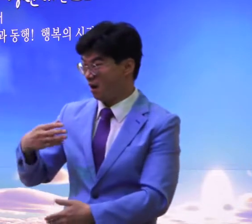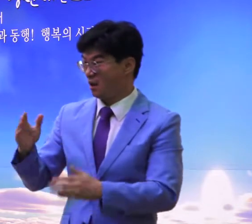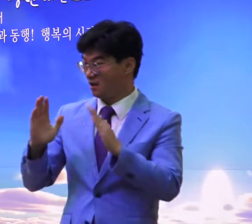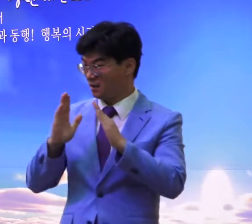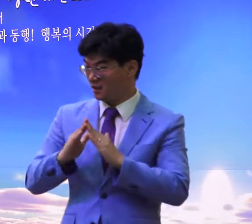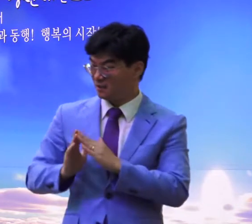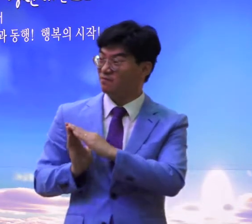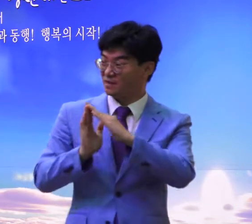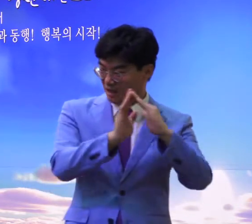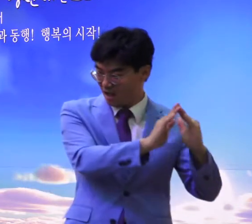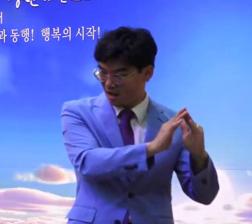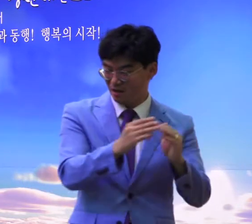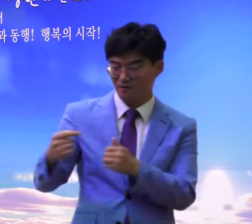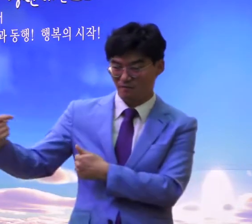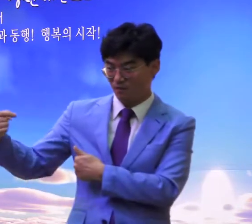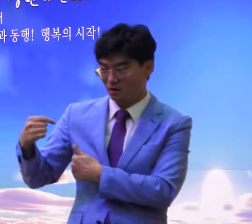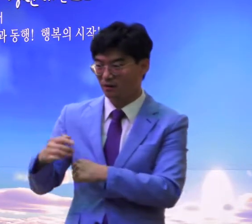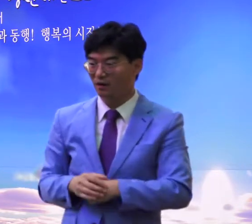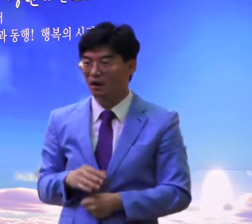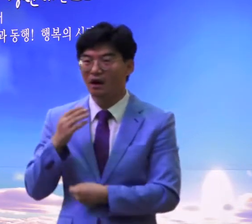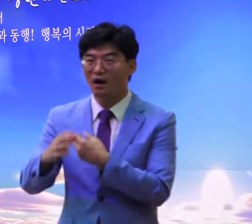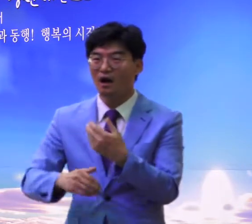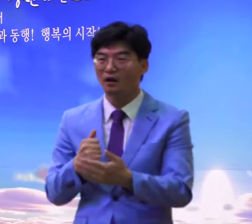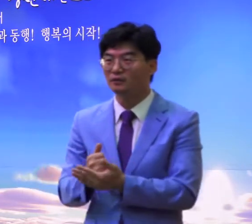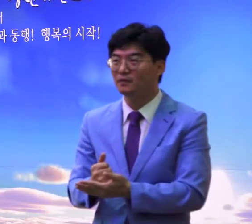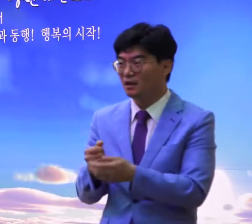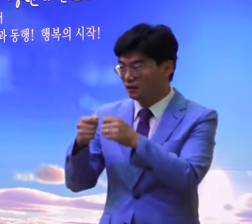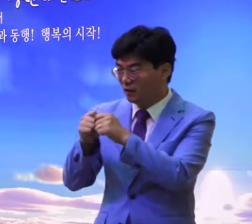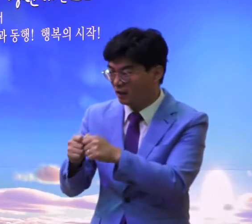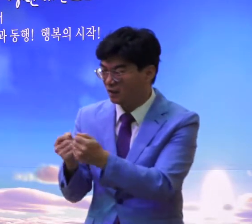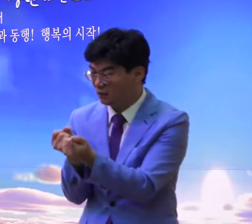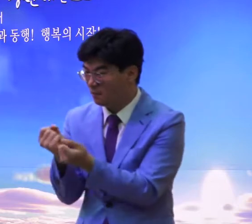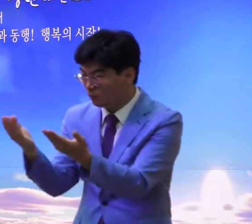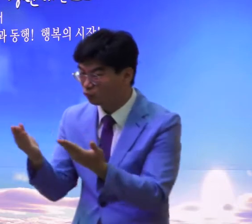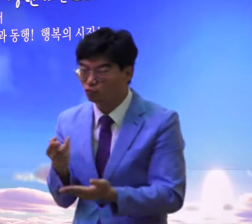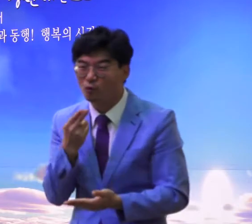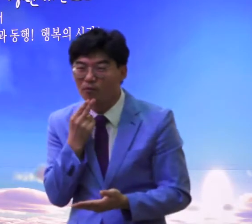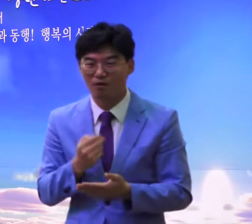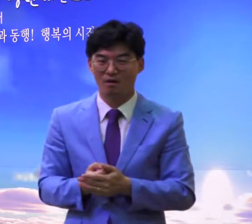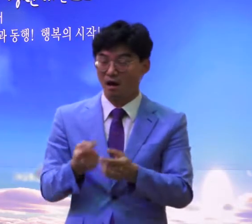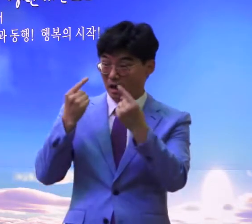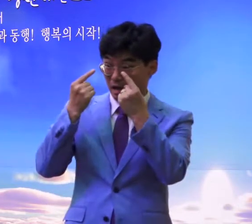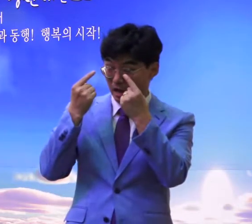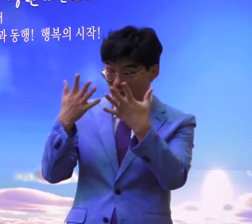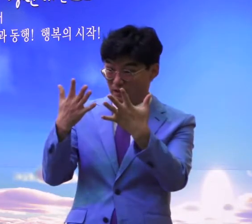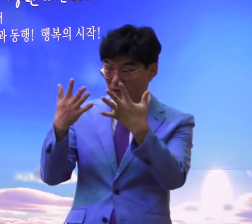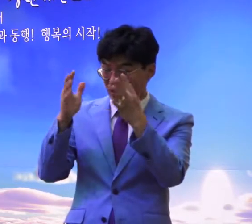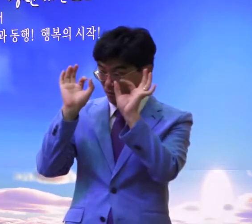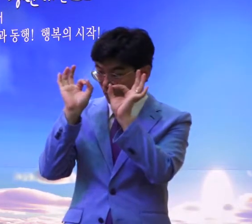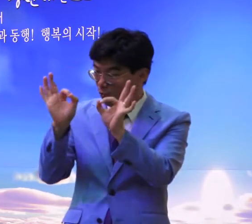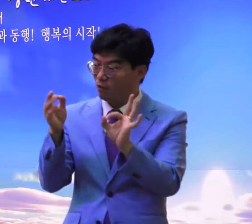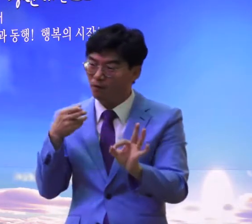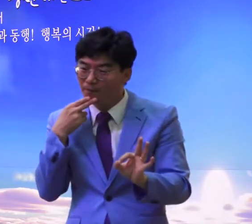분명히 보여주시지 않았고 아직 눈에 보이지 않지만 하나님의 말씀을 믿고 믿음으로 길을